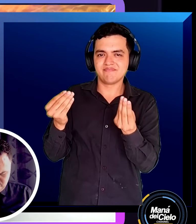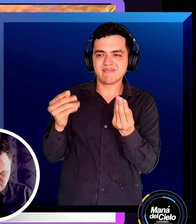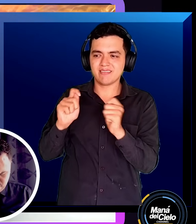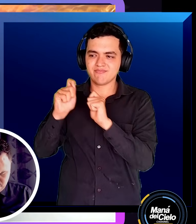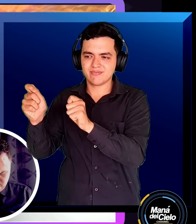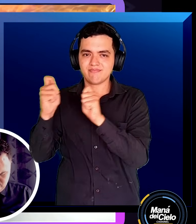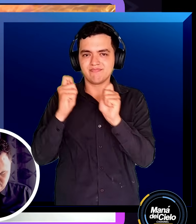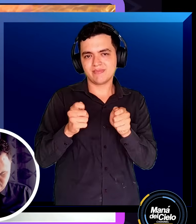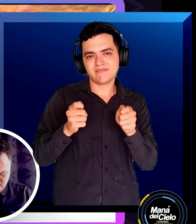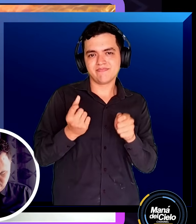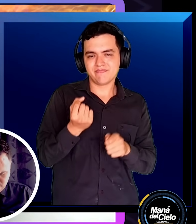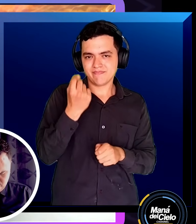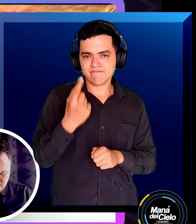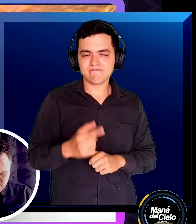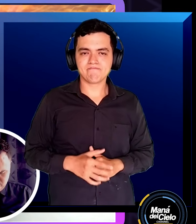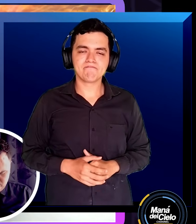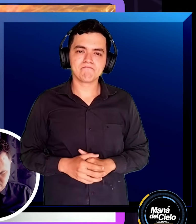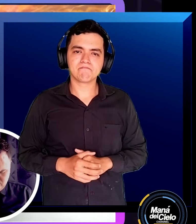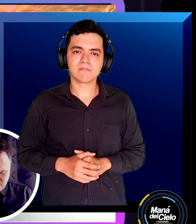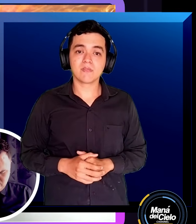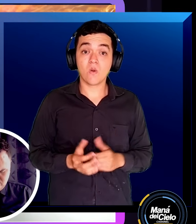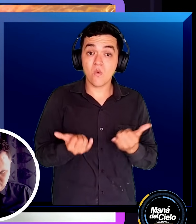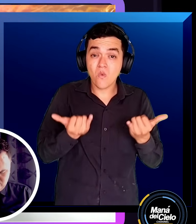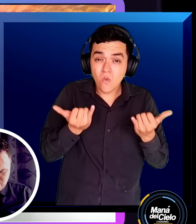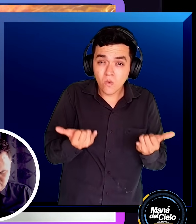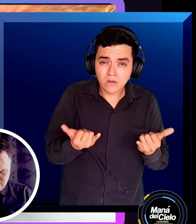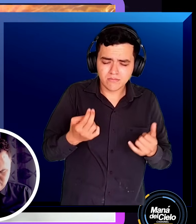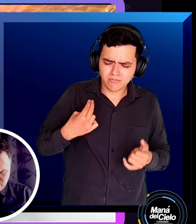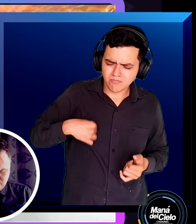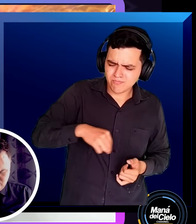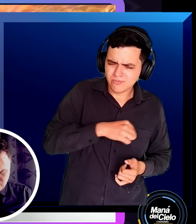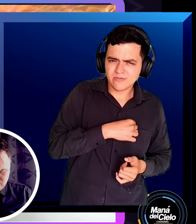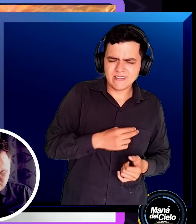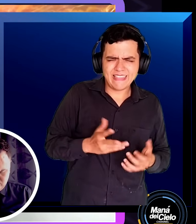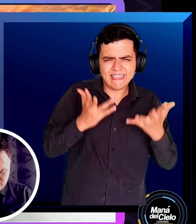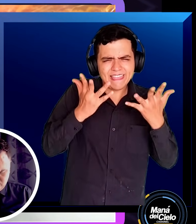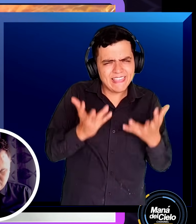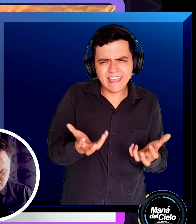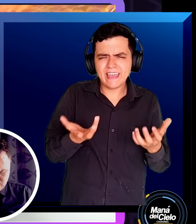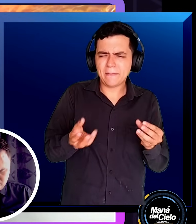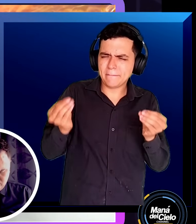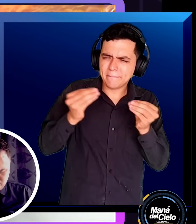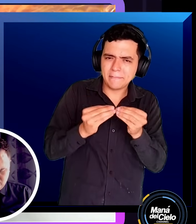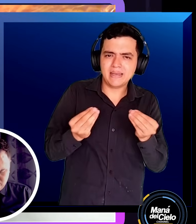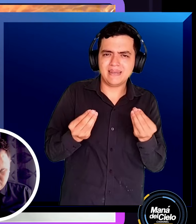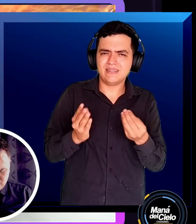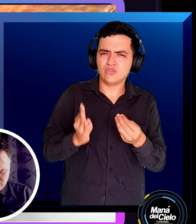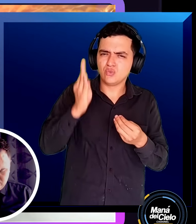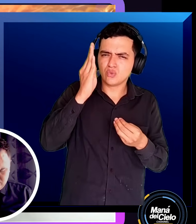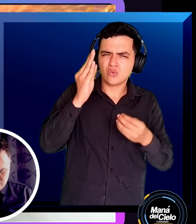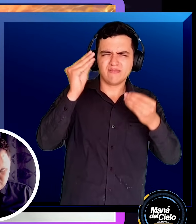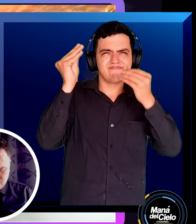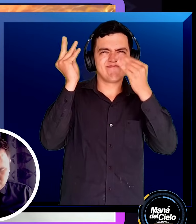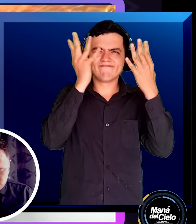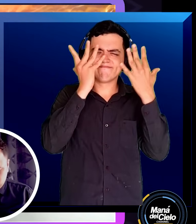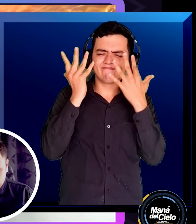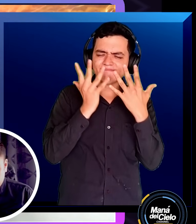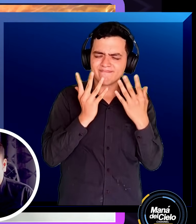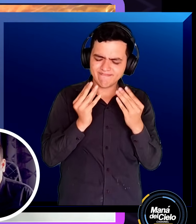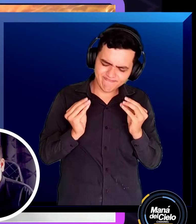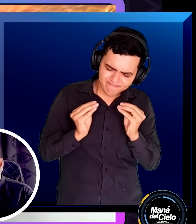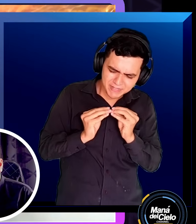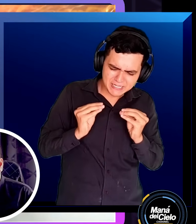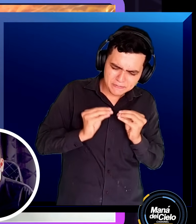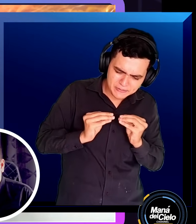Y las directivas se le va tiempo en un programita, en otro programita, en otro